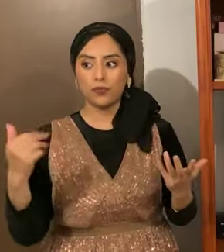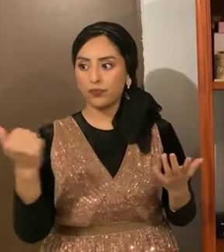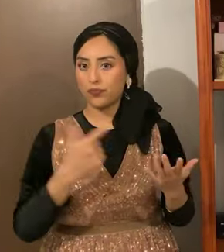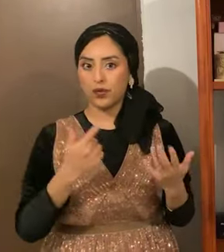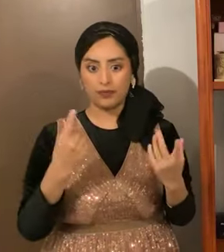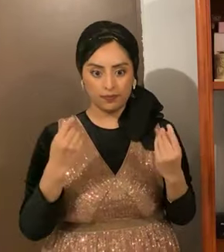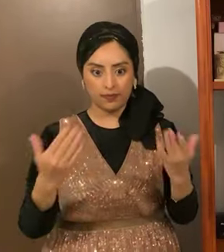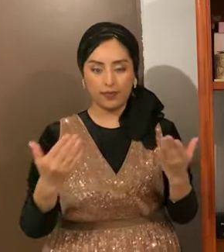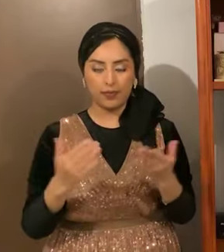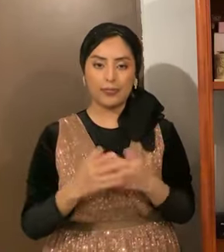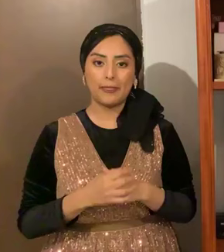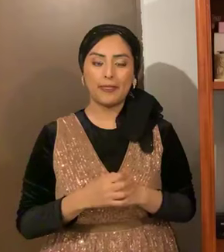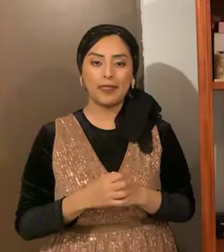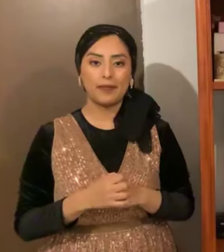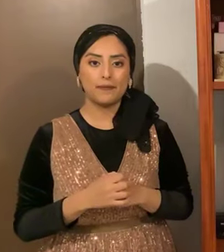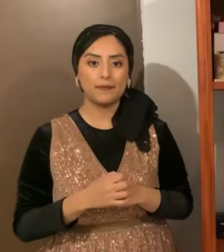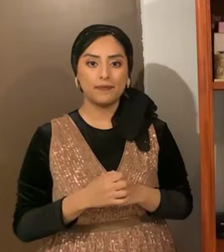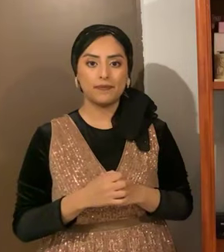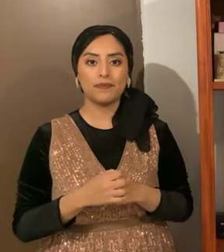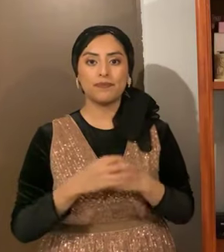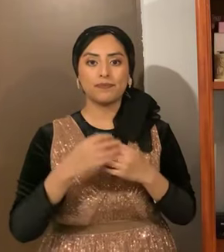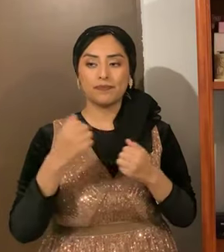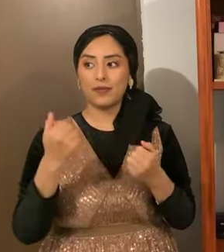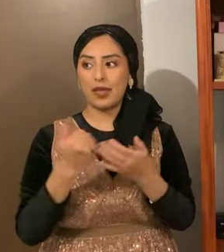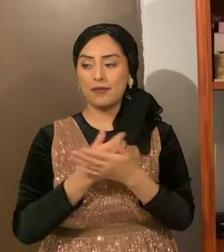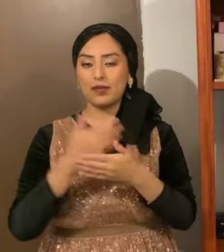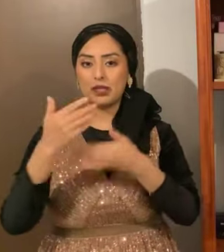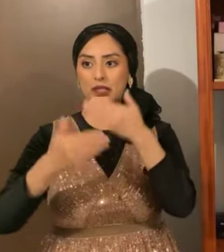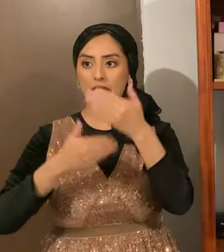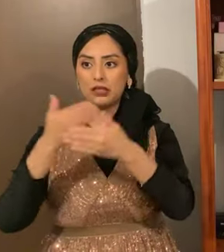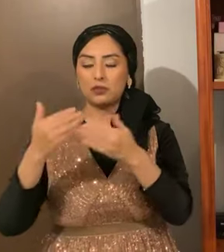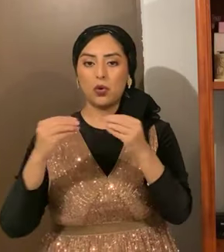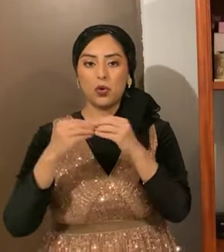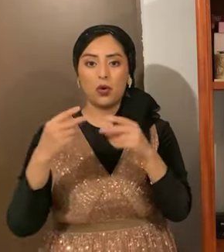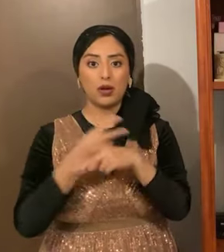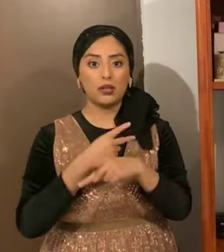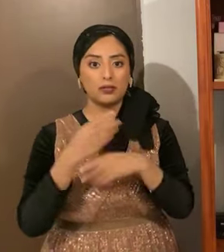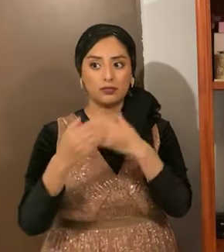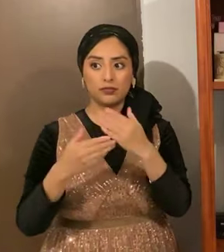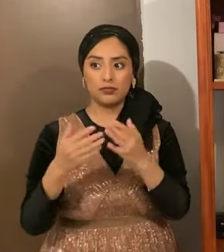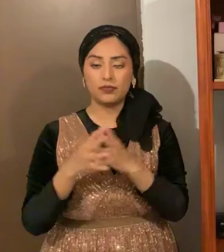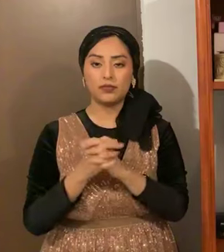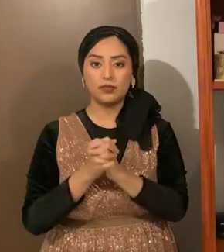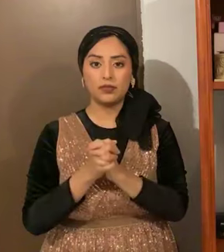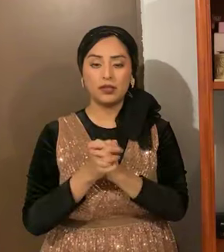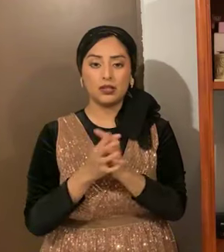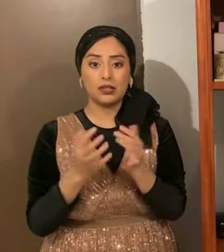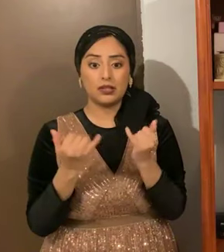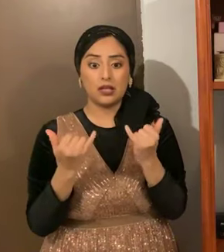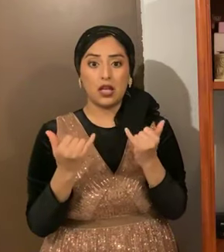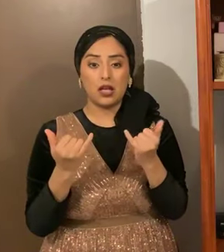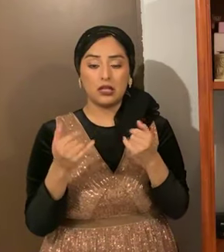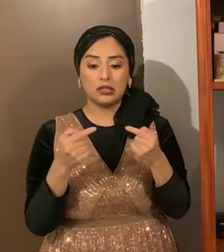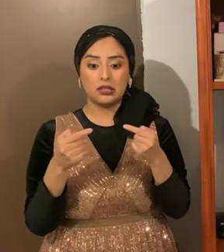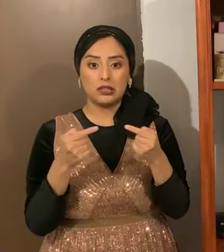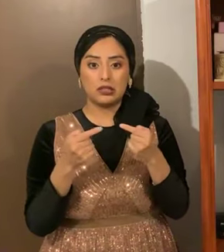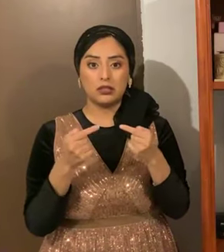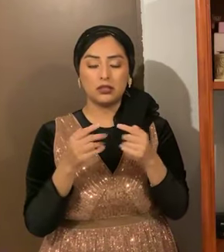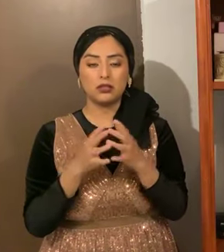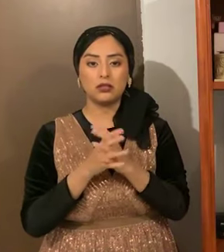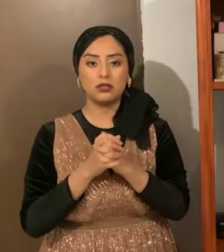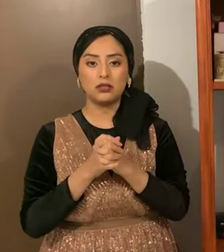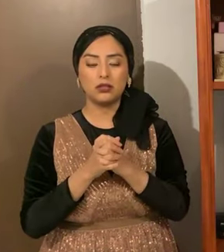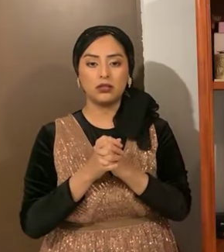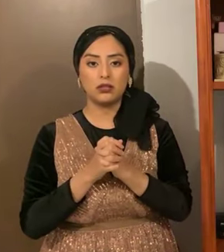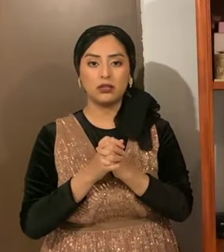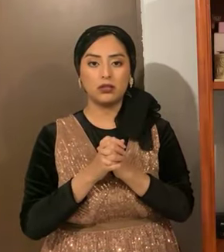Todos. Todo va a empeorar después de esta luna de sangre. Ahorita la tensión,